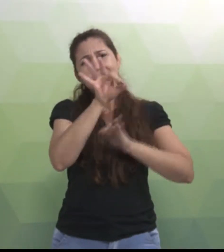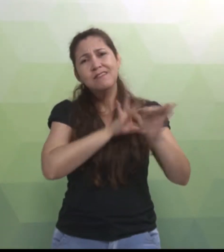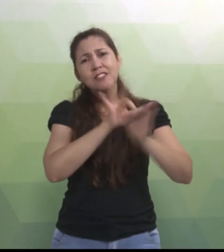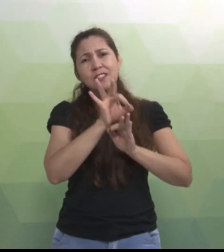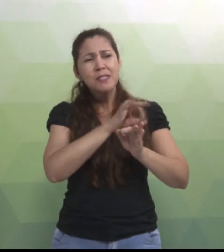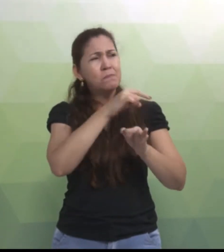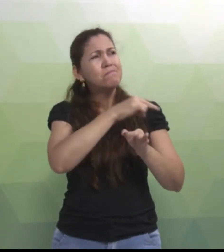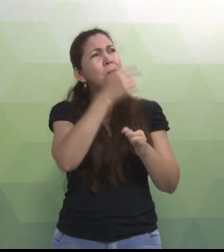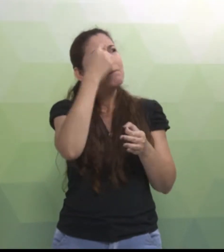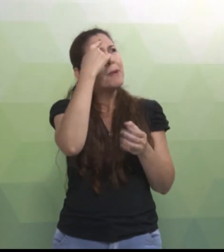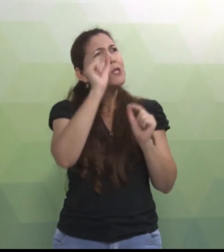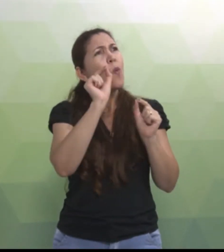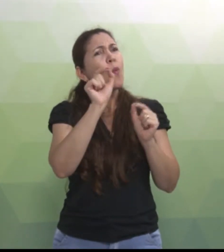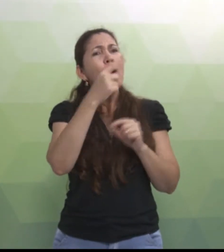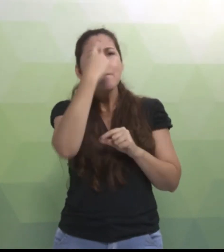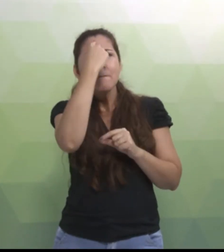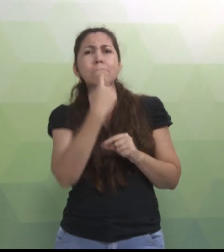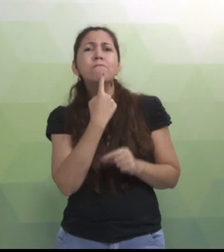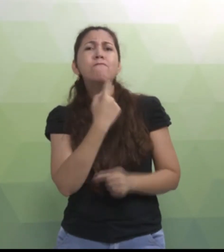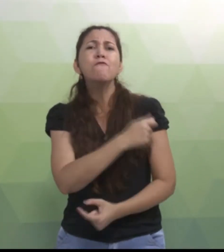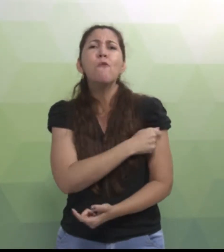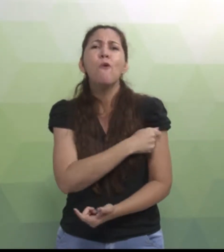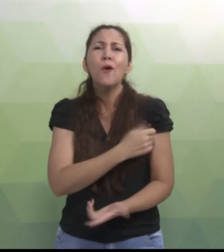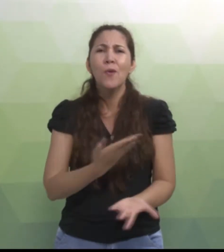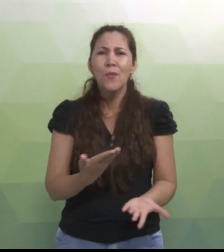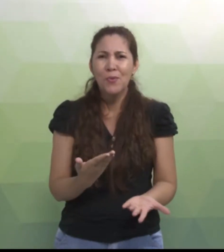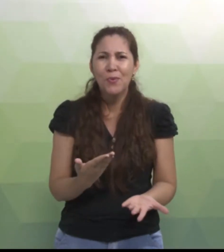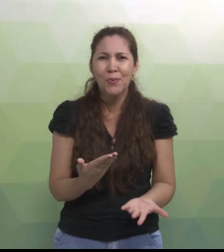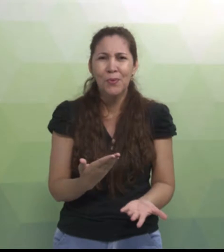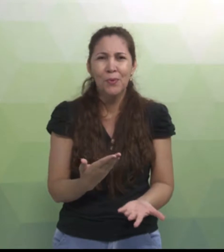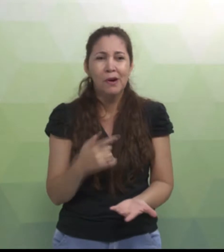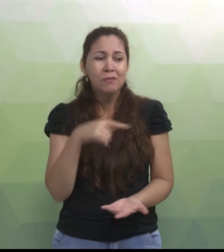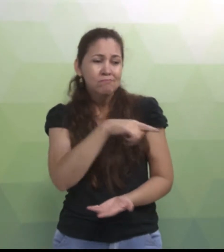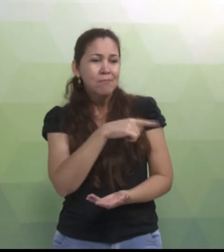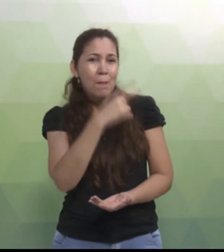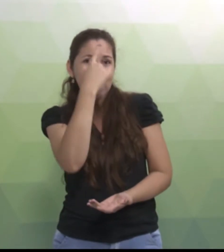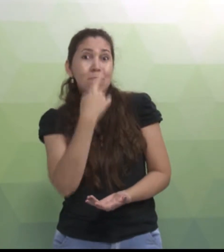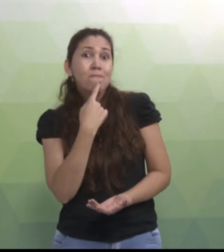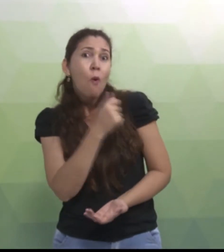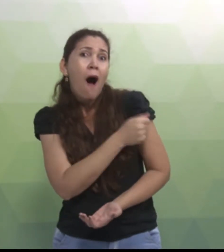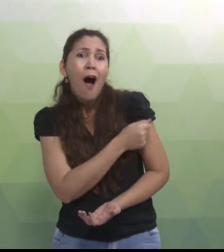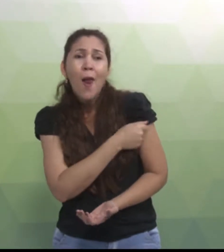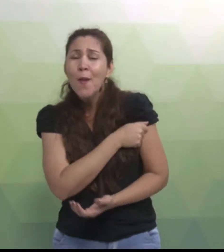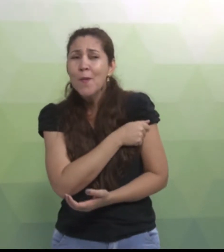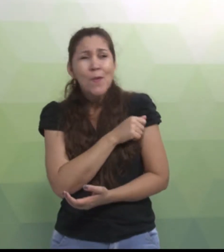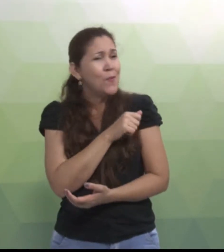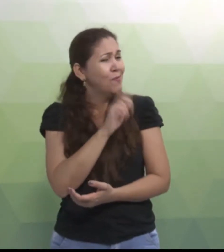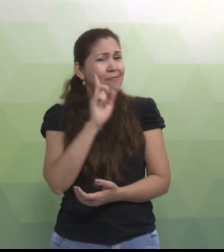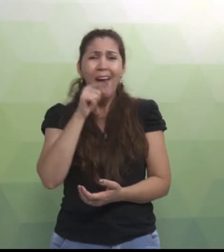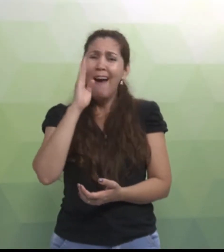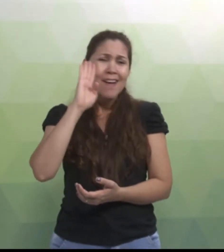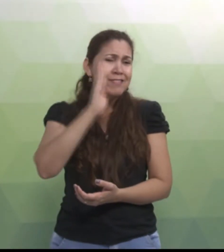para qual perfil de aluno? Foi um material preparado há muito tempo. Então, era preparado para o aluno ouvinte.